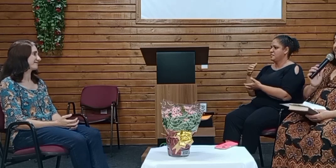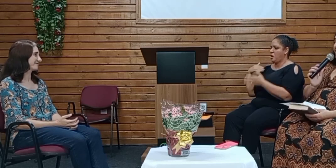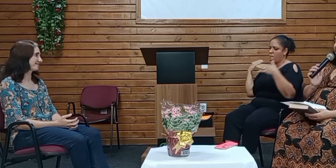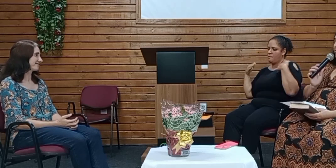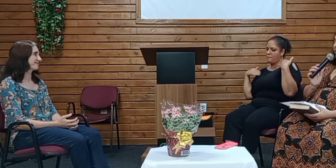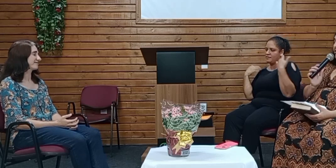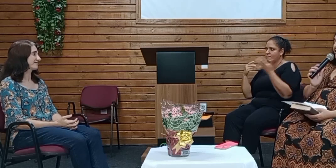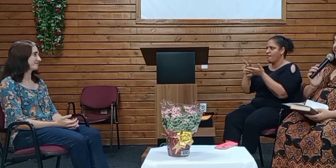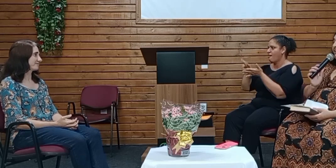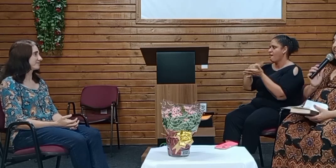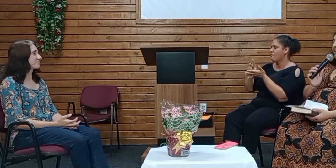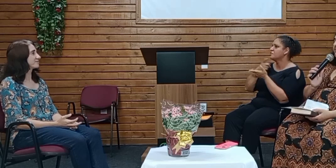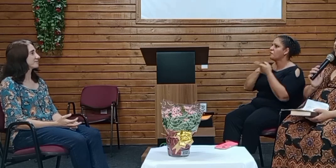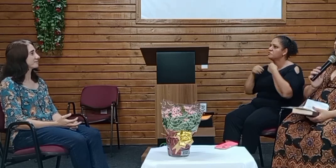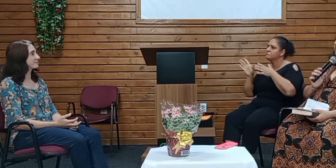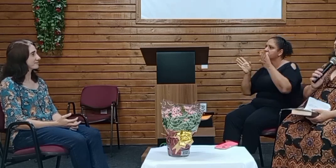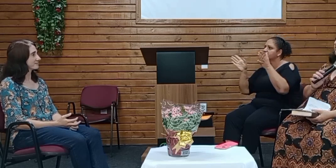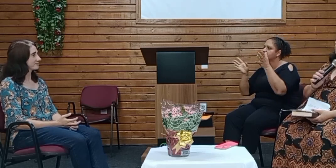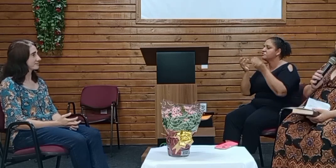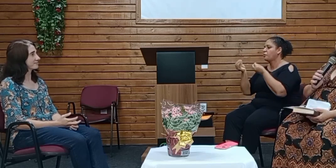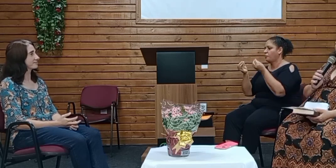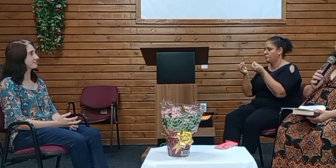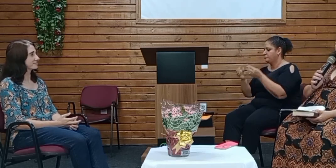sair, alguma coisa assim?